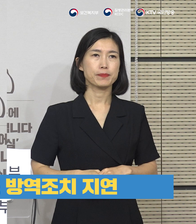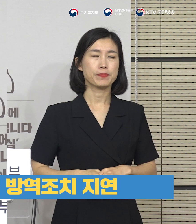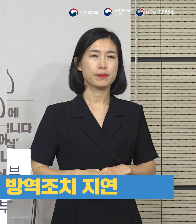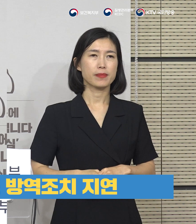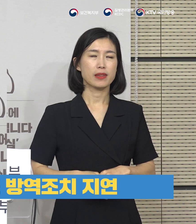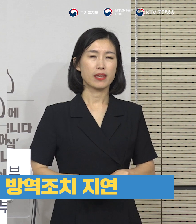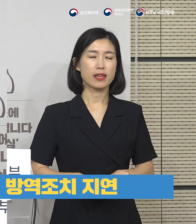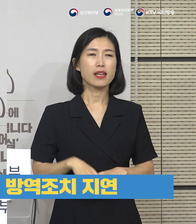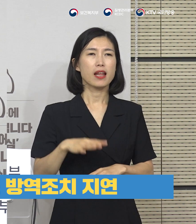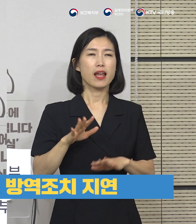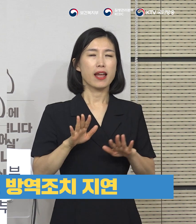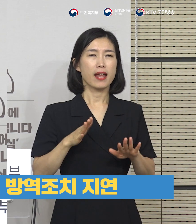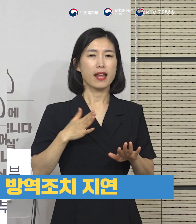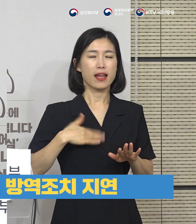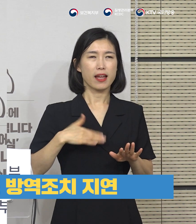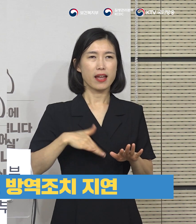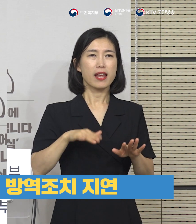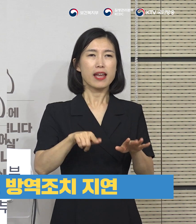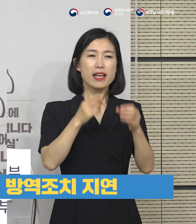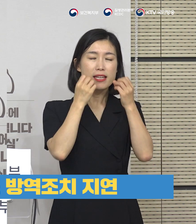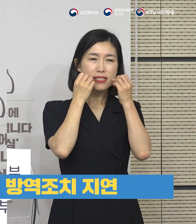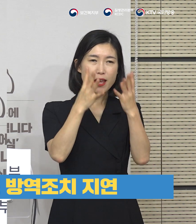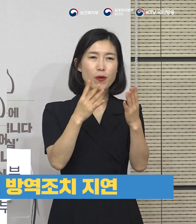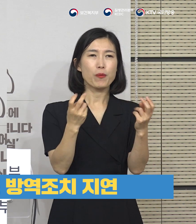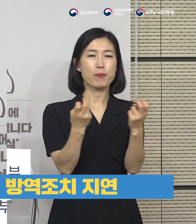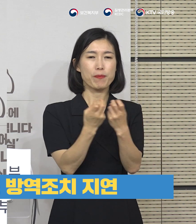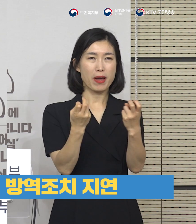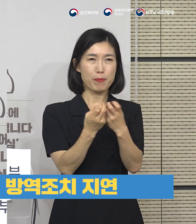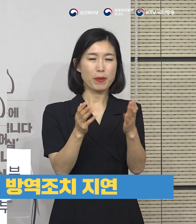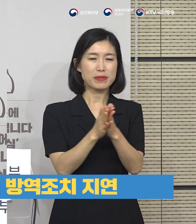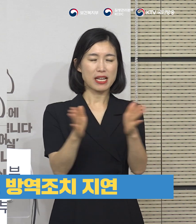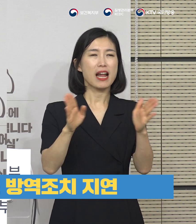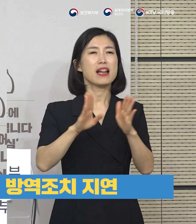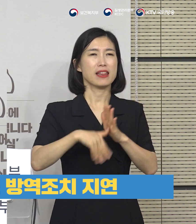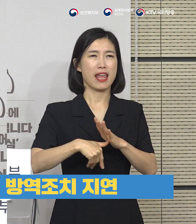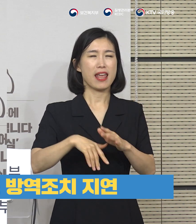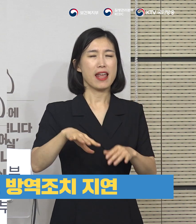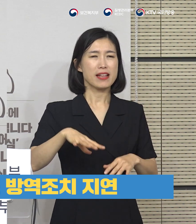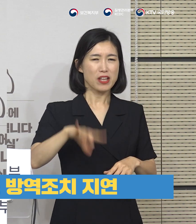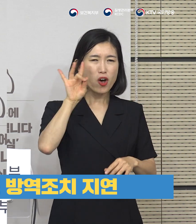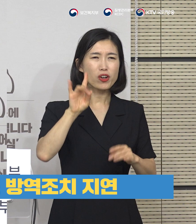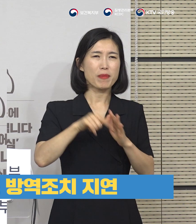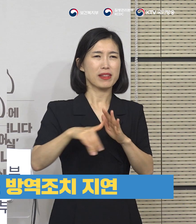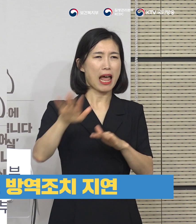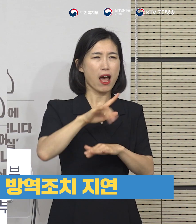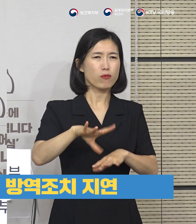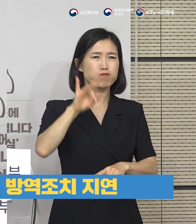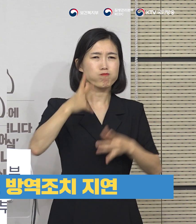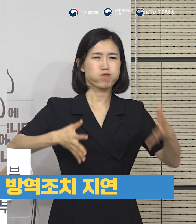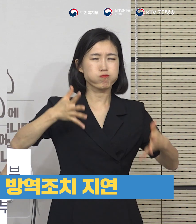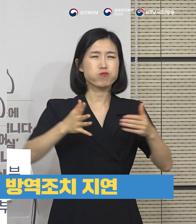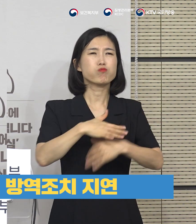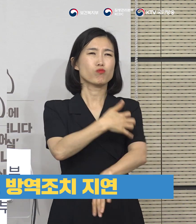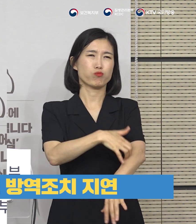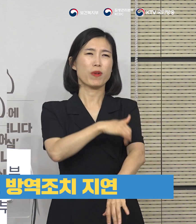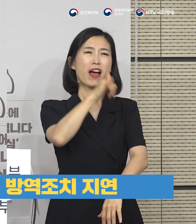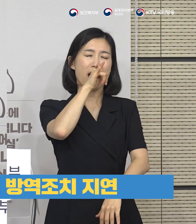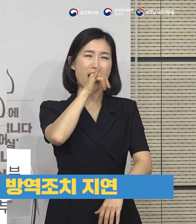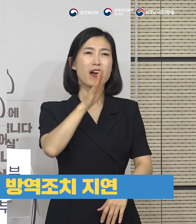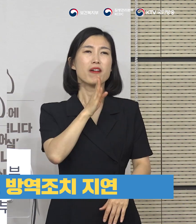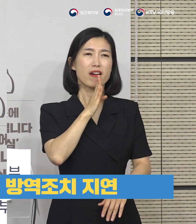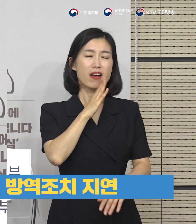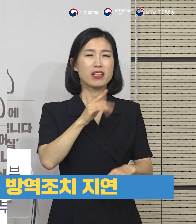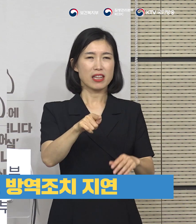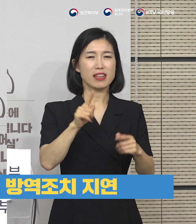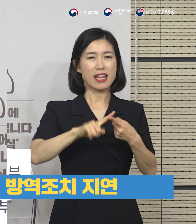새로운 제도가 도입되고 실행되는 과정에서 초기에 불편이 따를 수 있는 점에 대해서는 먼저